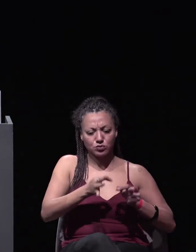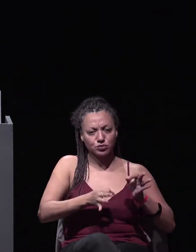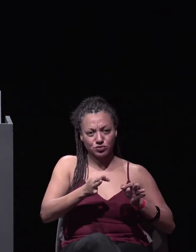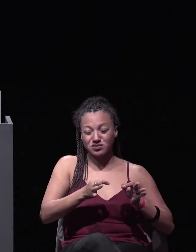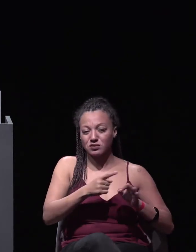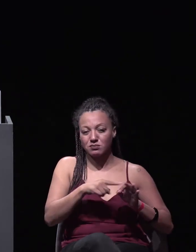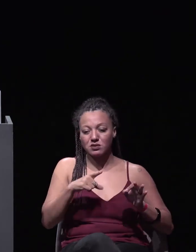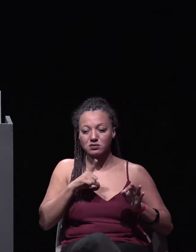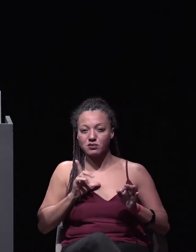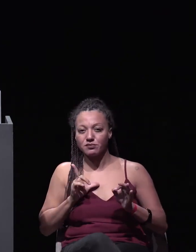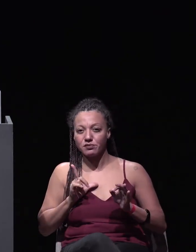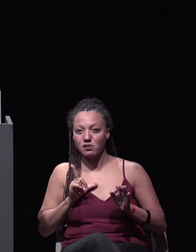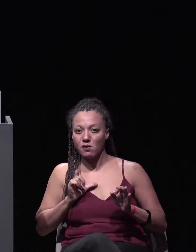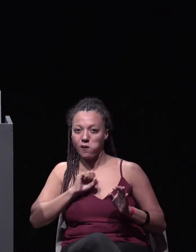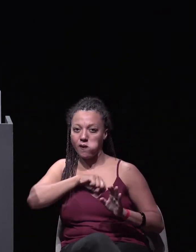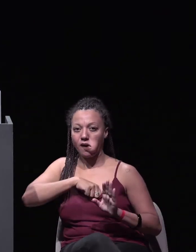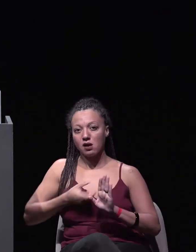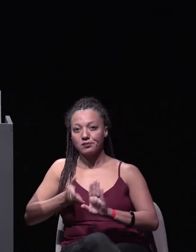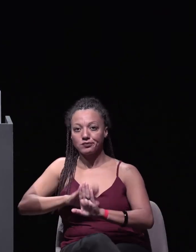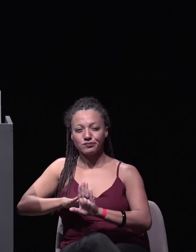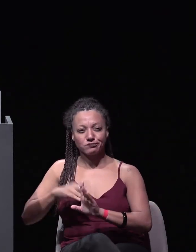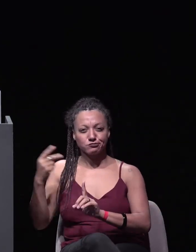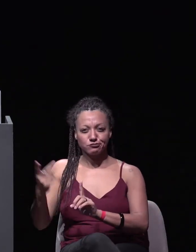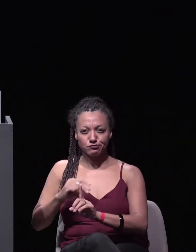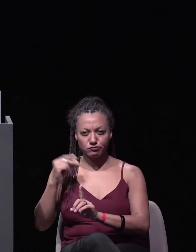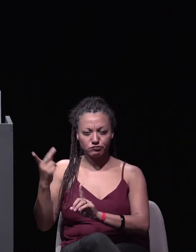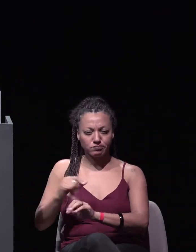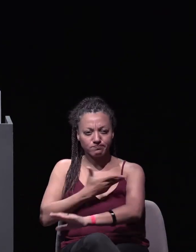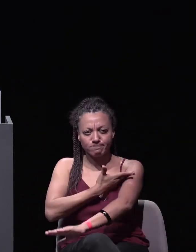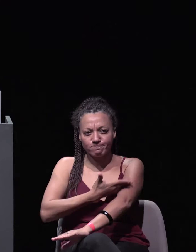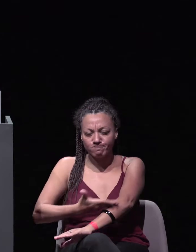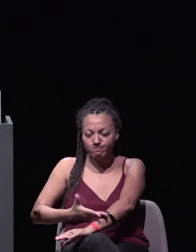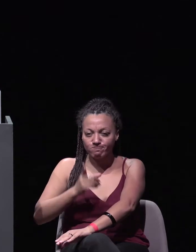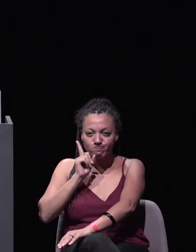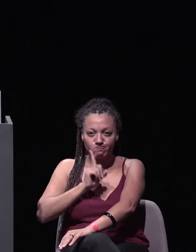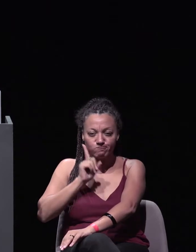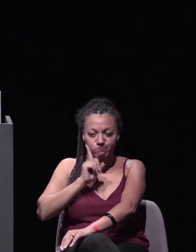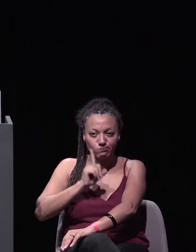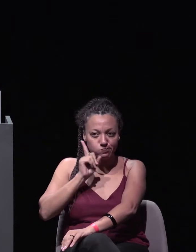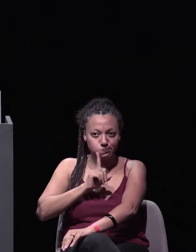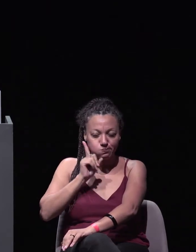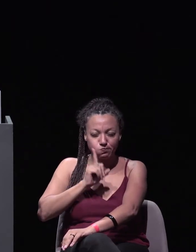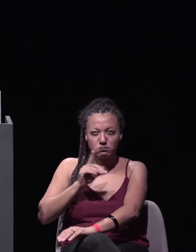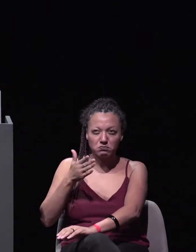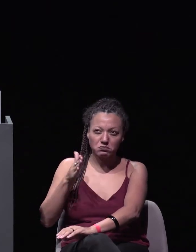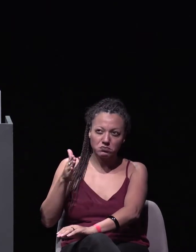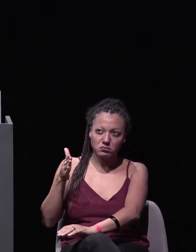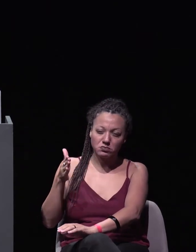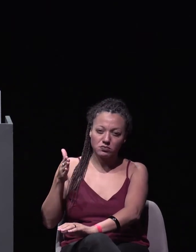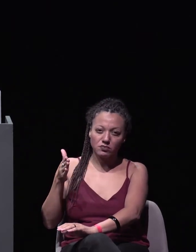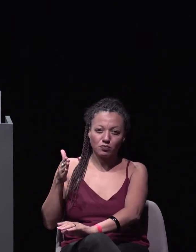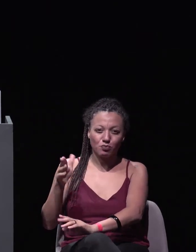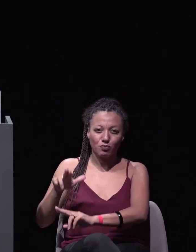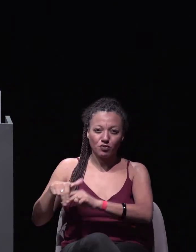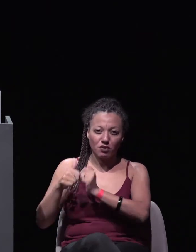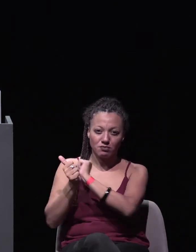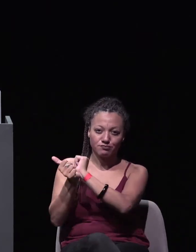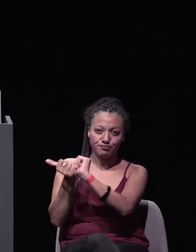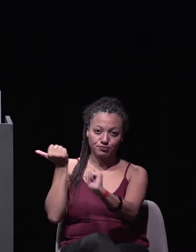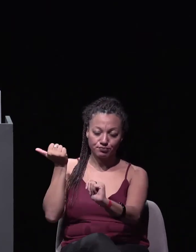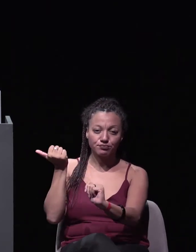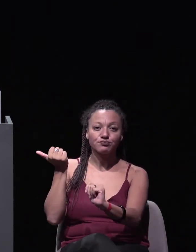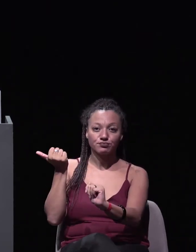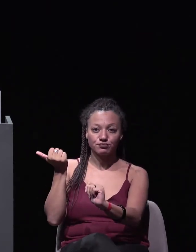e das cortes, muito praticado nos Estados Unidos, sobretudo a partir da abolição, né,